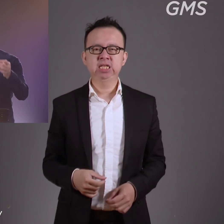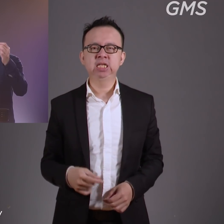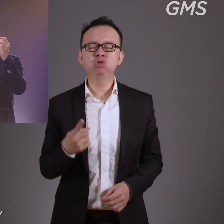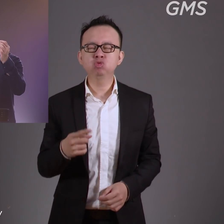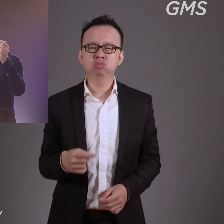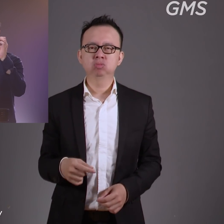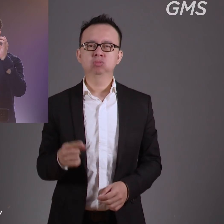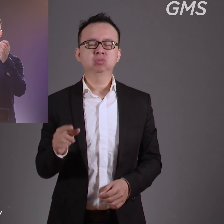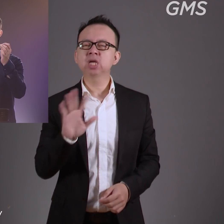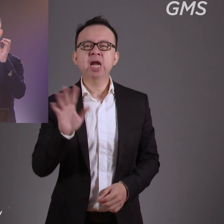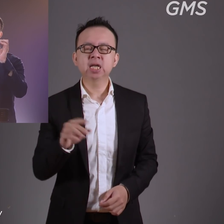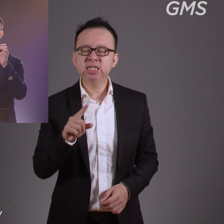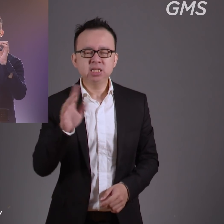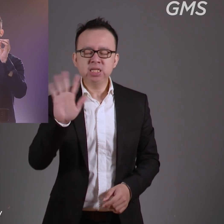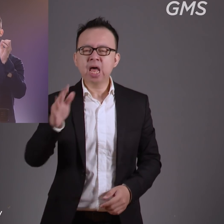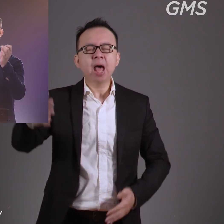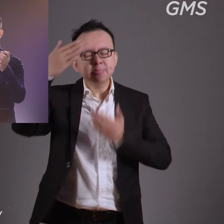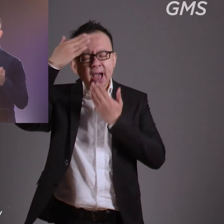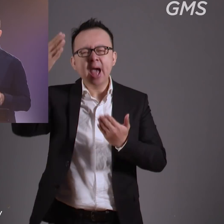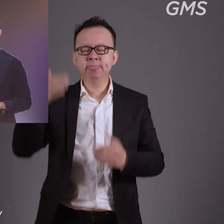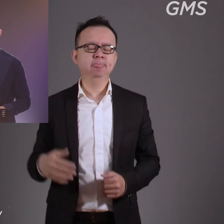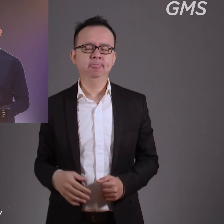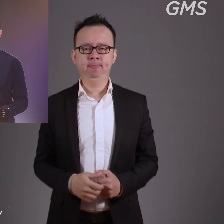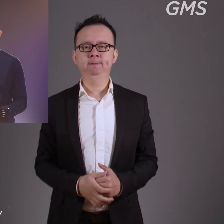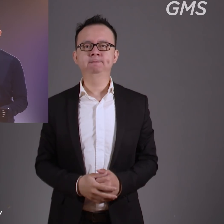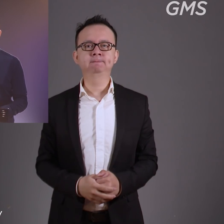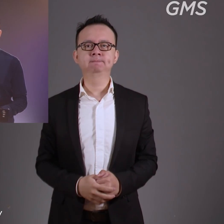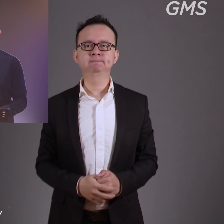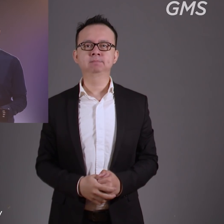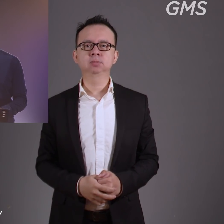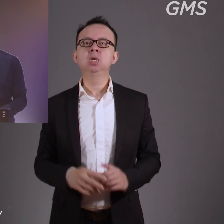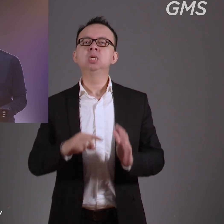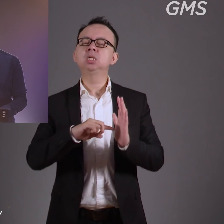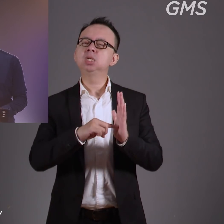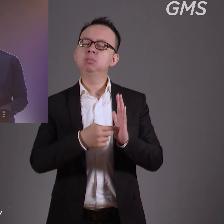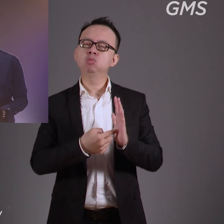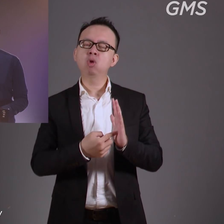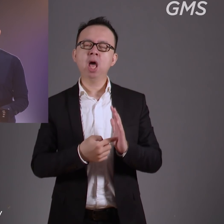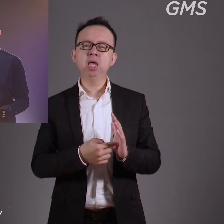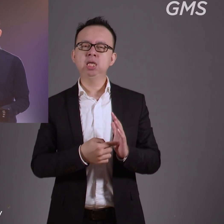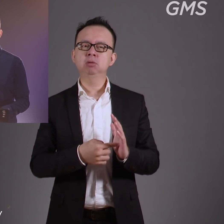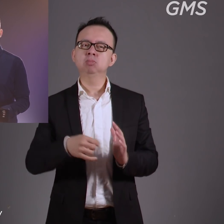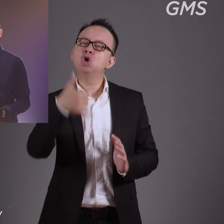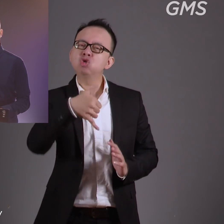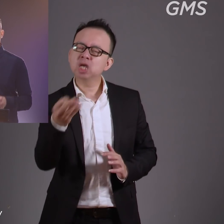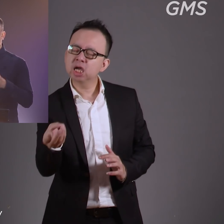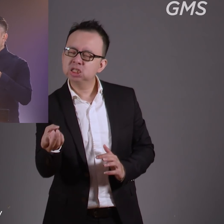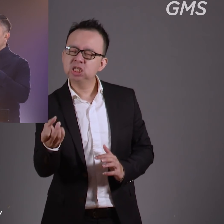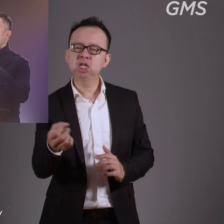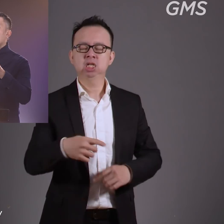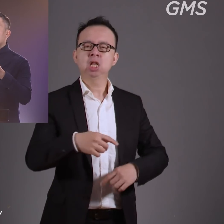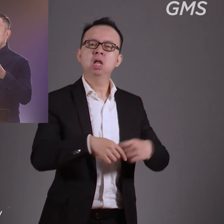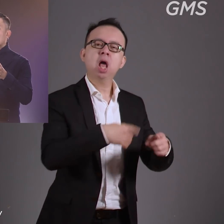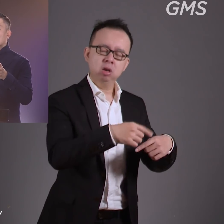dari ketaatan atau dimulai dari ketidaktaatan yang biasa. Dimulai dari kompromi dalam perkara kecil. Ternyata Adam